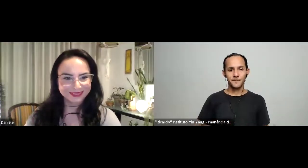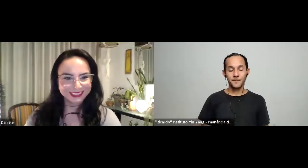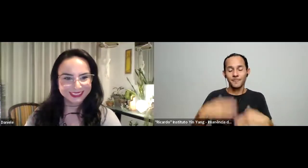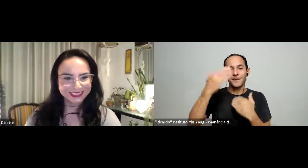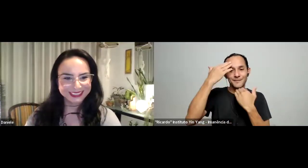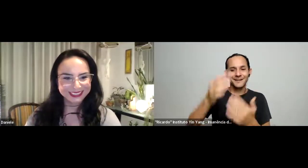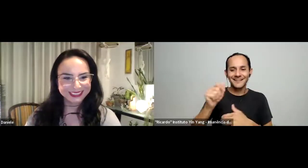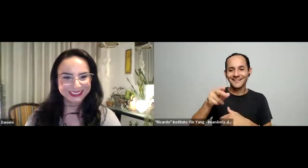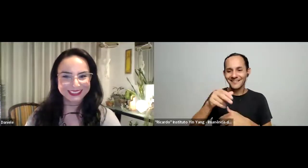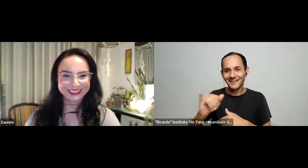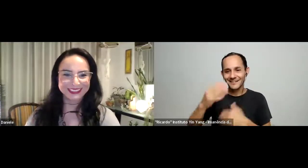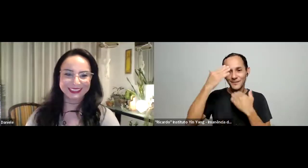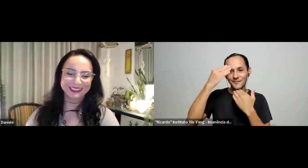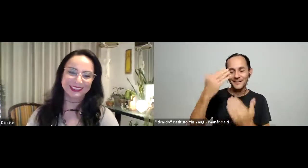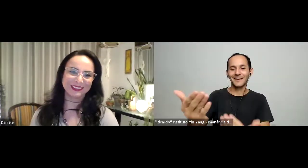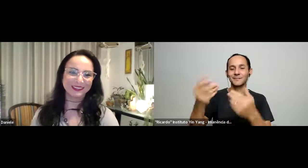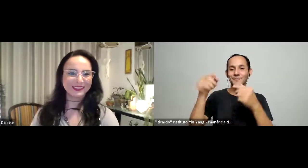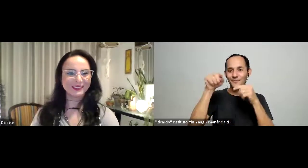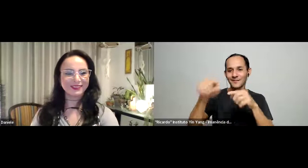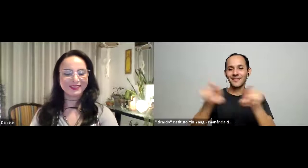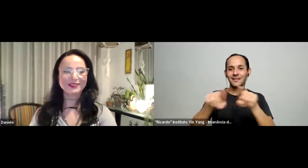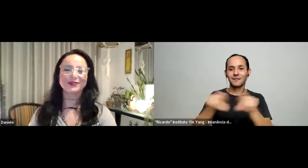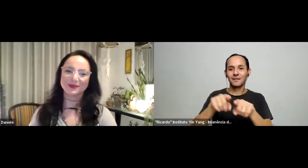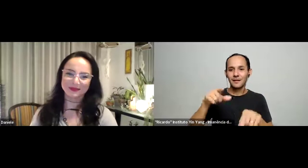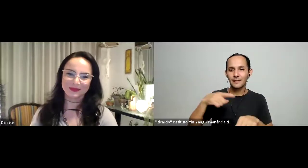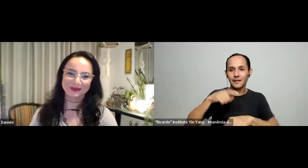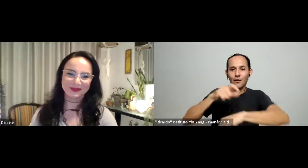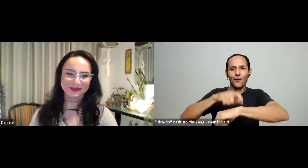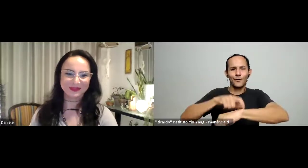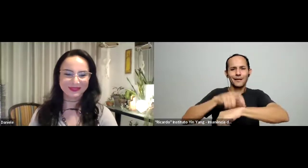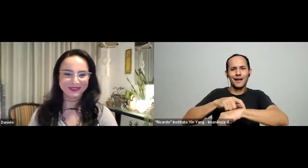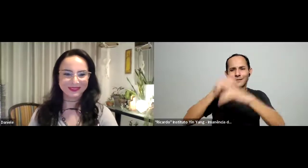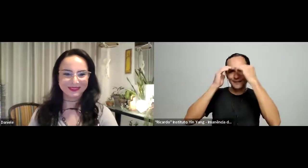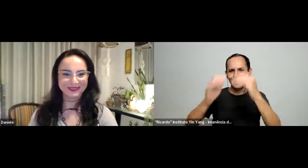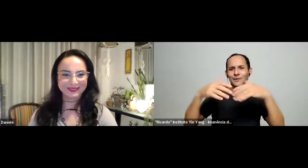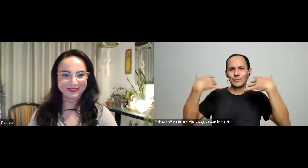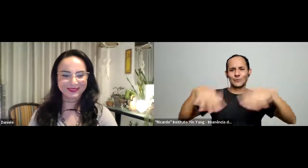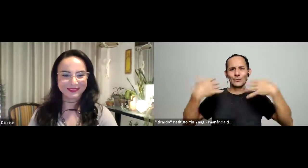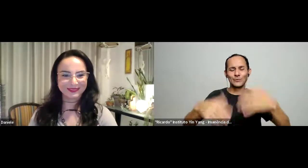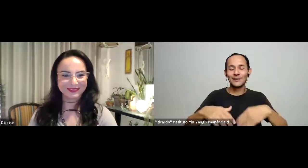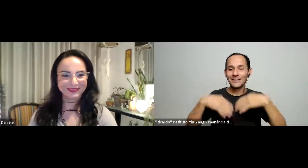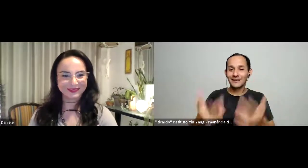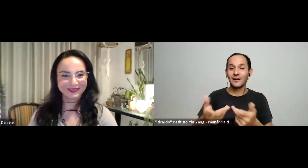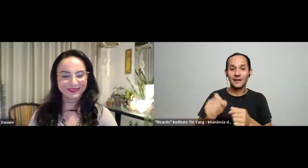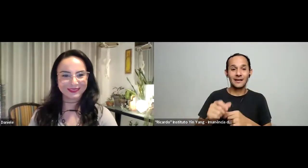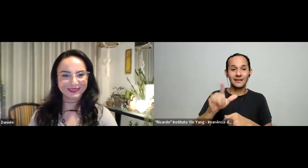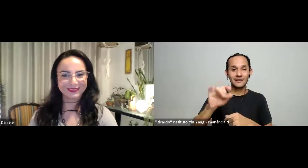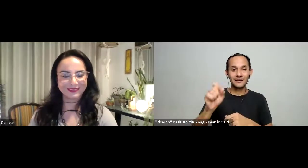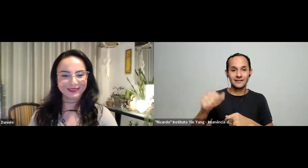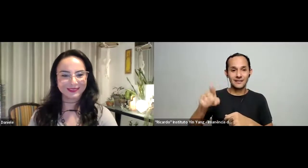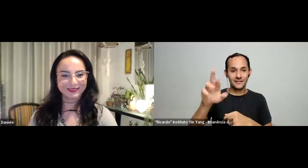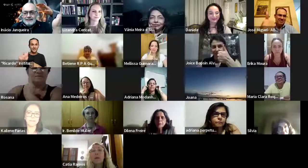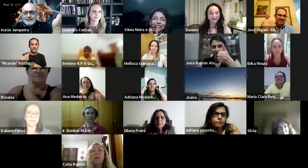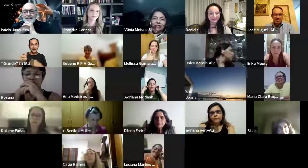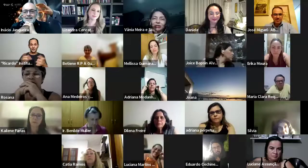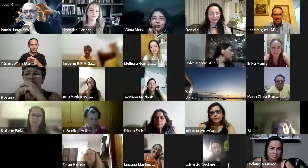Obrigado, Dani. Obrigado por você também manter o seu horário. E vamos tocar Lisandra Sericato. A